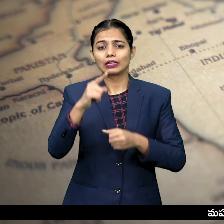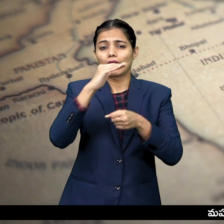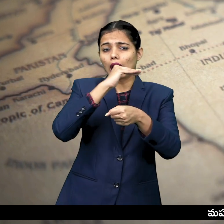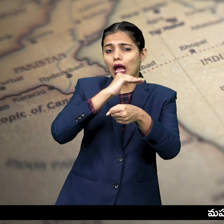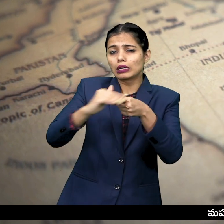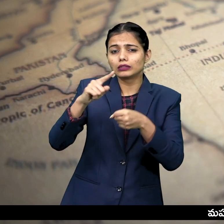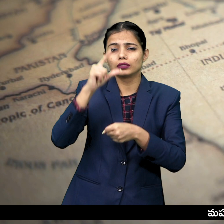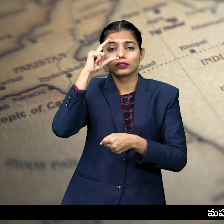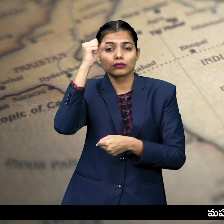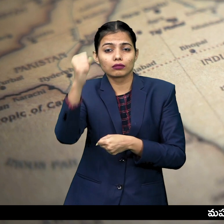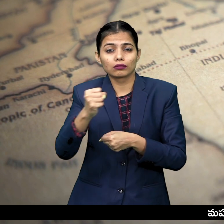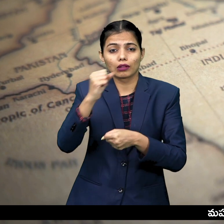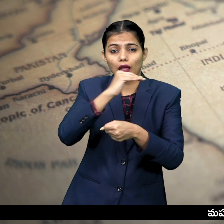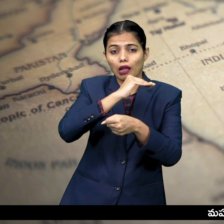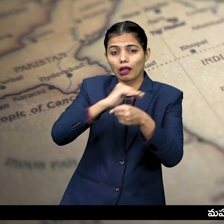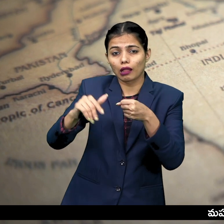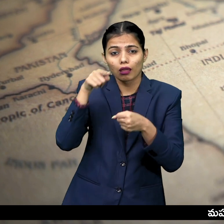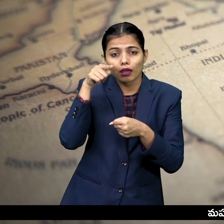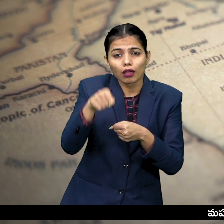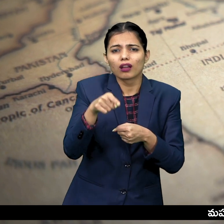మహాత్మా గాంధీ హత్య.